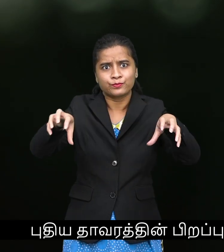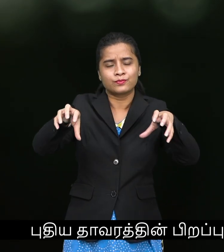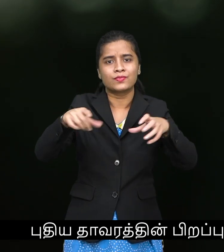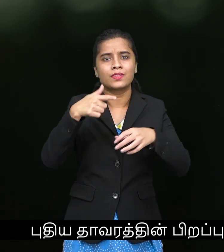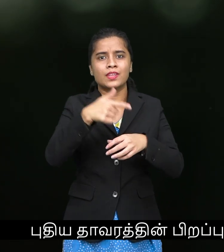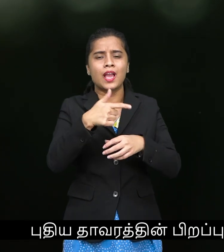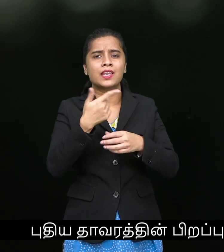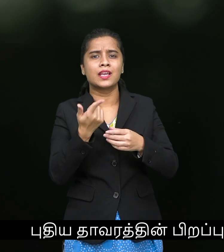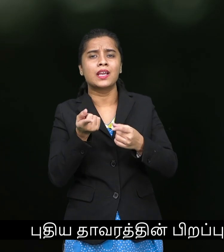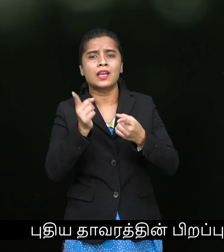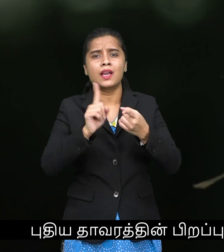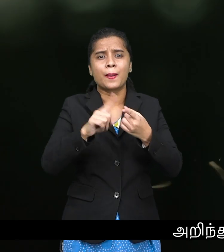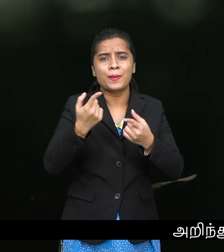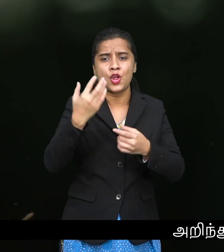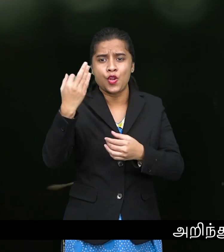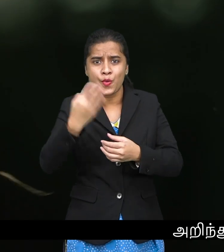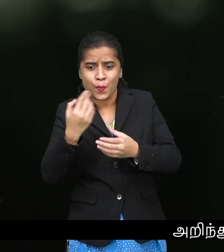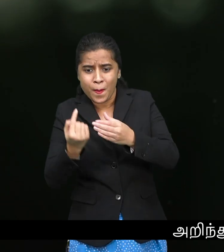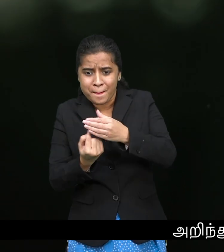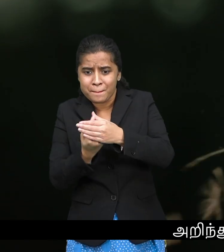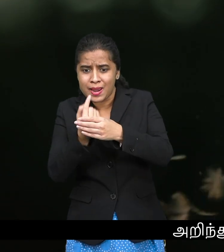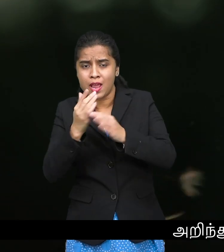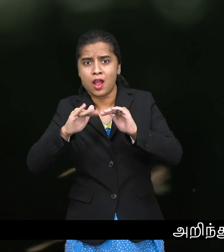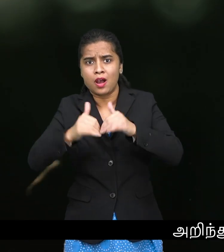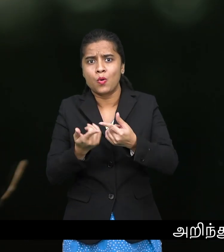பிறப்புக்கு காரணமாகின்றன என்பதை அறிந்து கொள்வோம்.